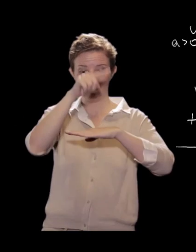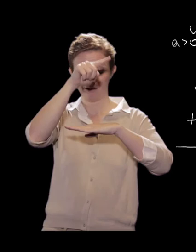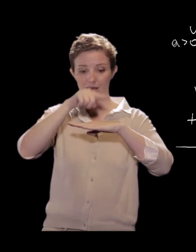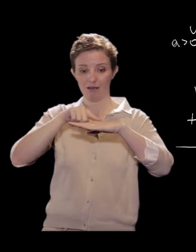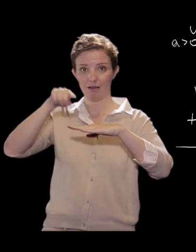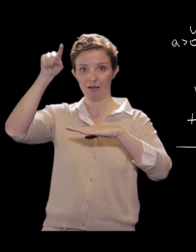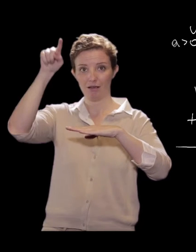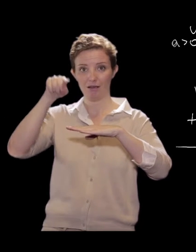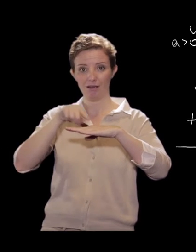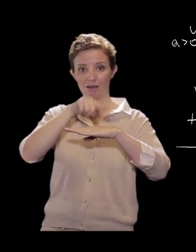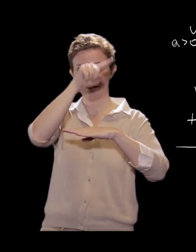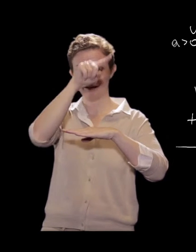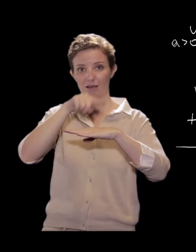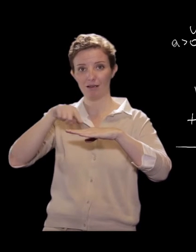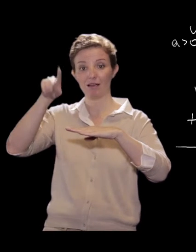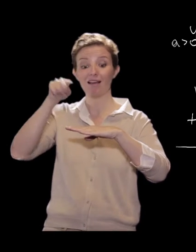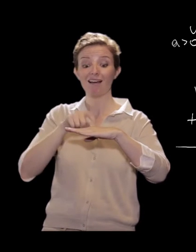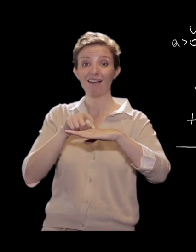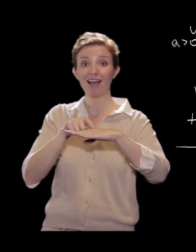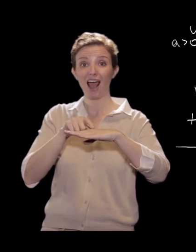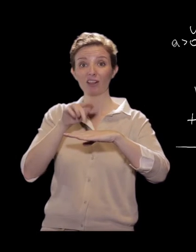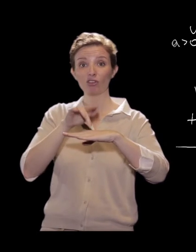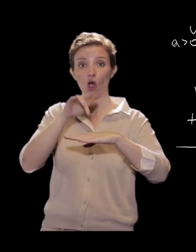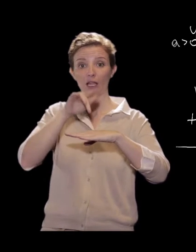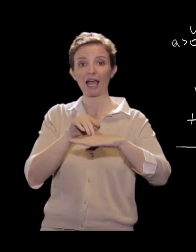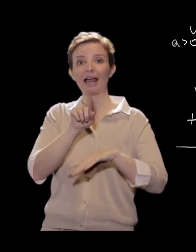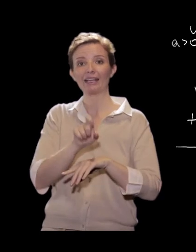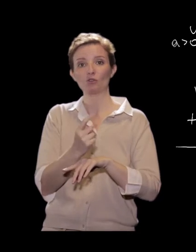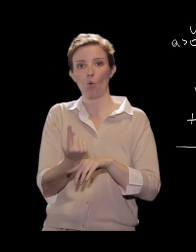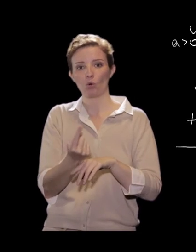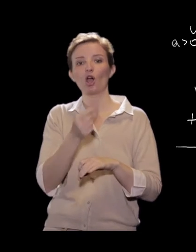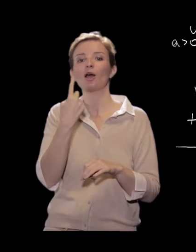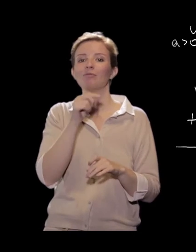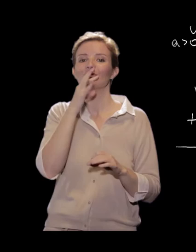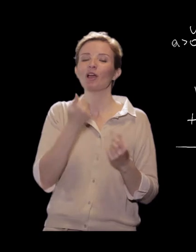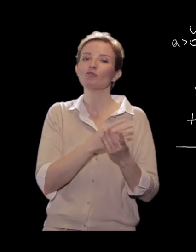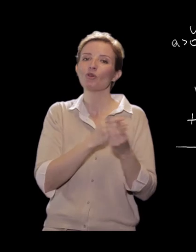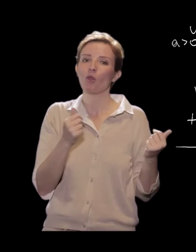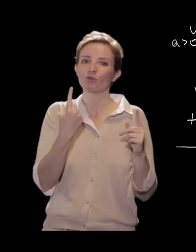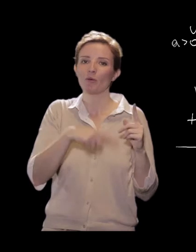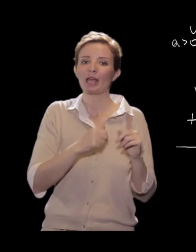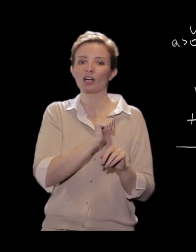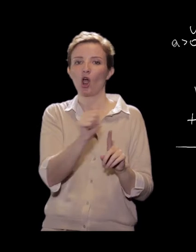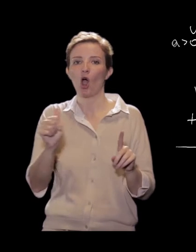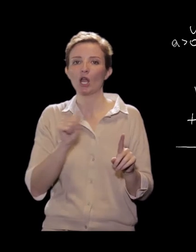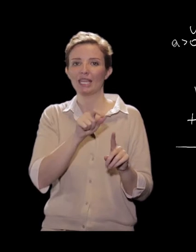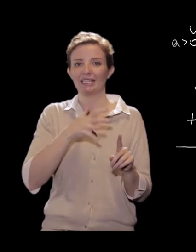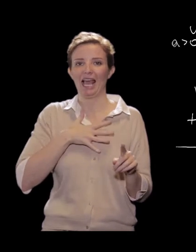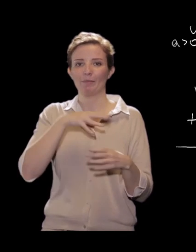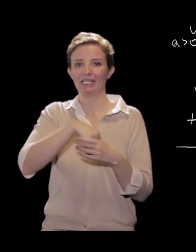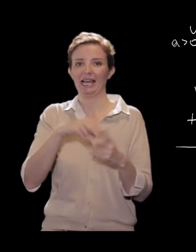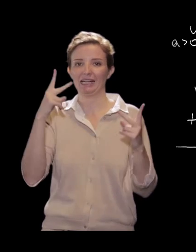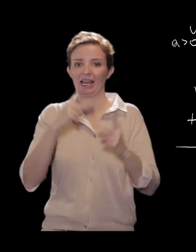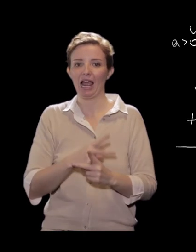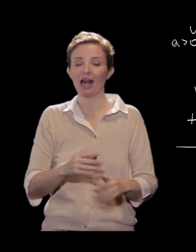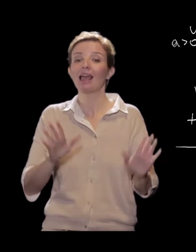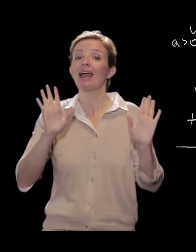pari a X1 per cui Che vuol dire in questo caso che la soluzione è per ogni x appartenente a reali tale che